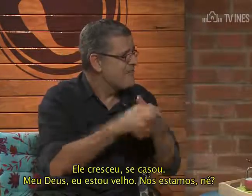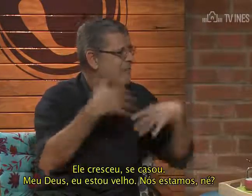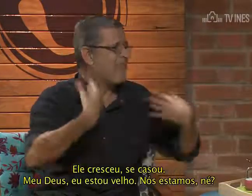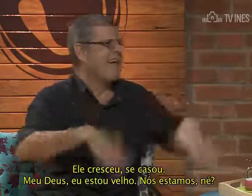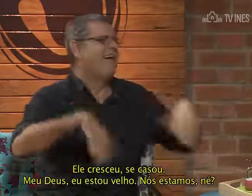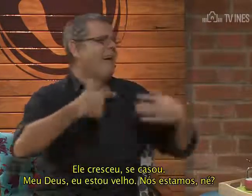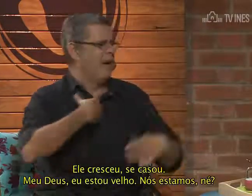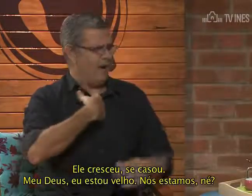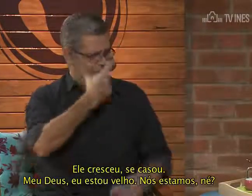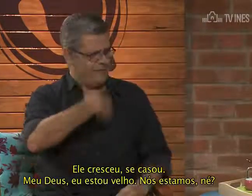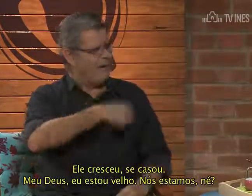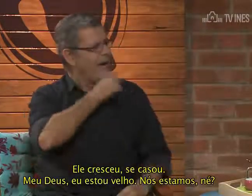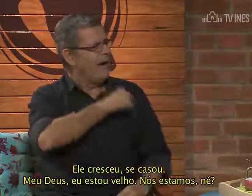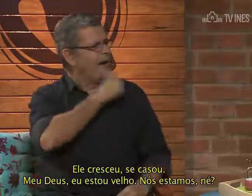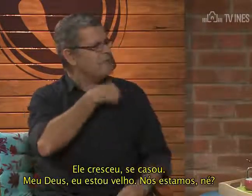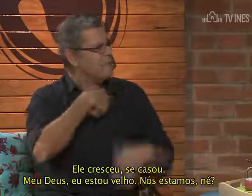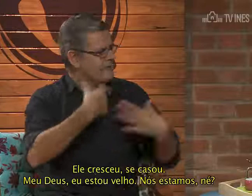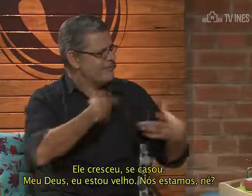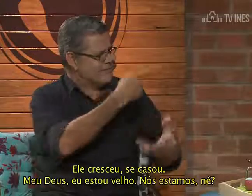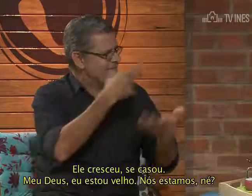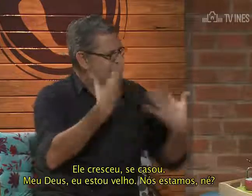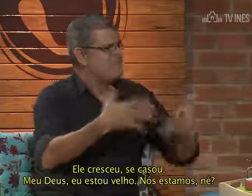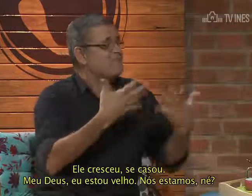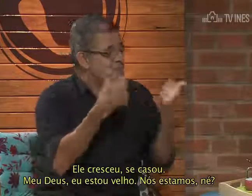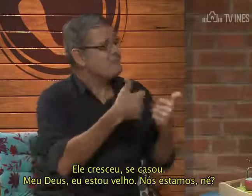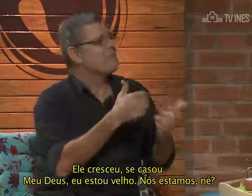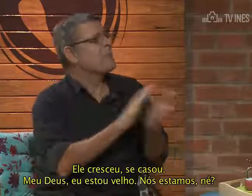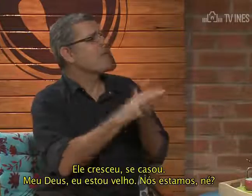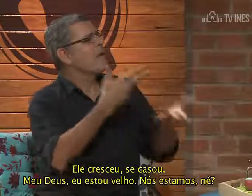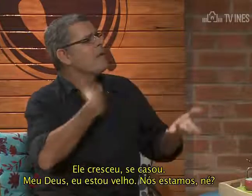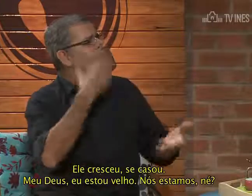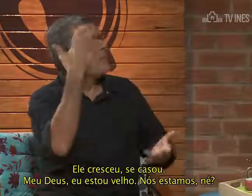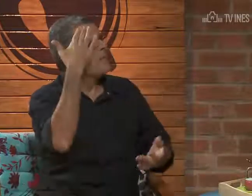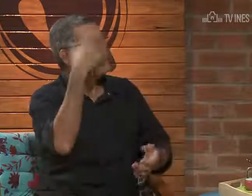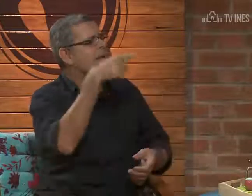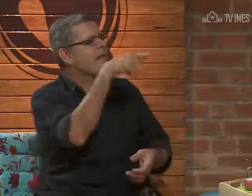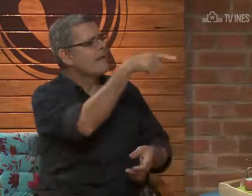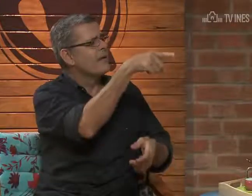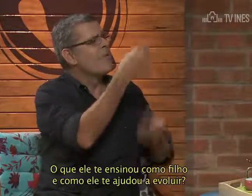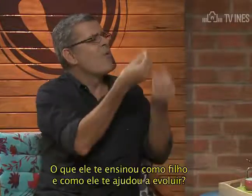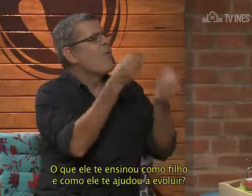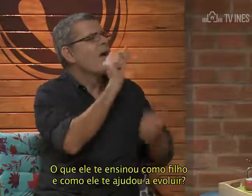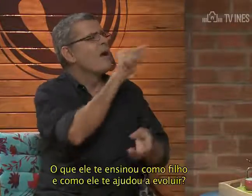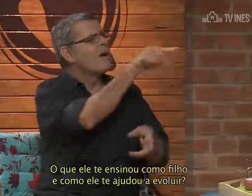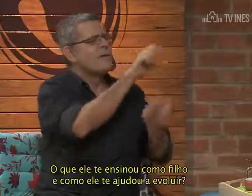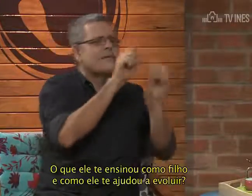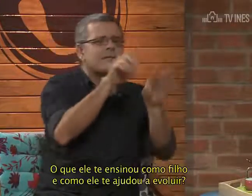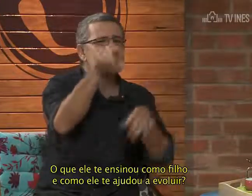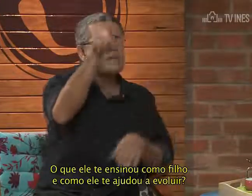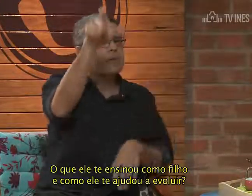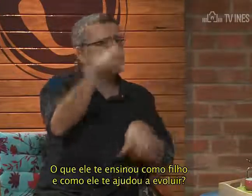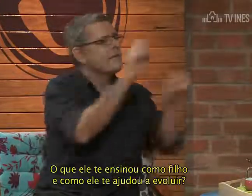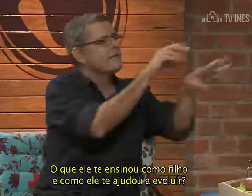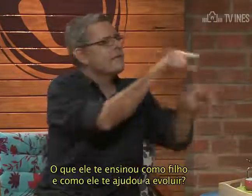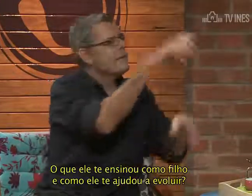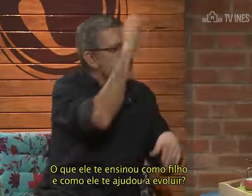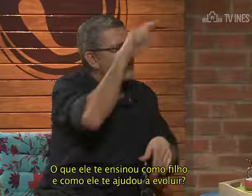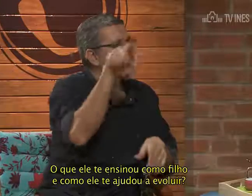casou, meu Deus, eu estou velho. Nós estamos, né? O